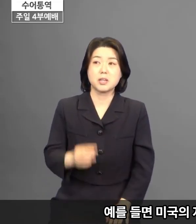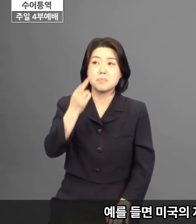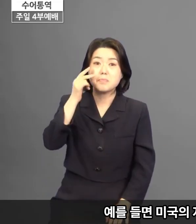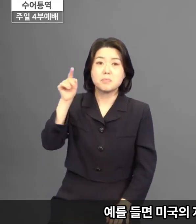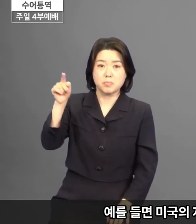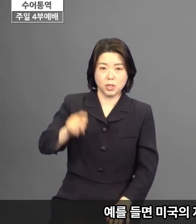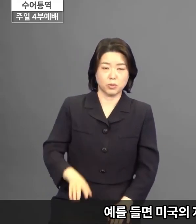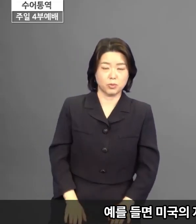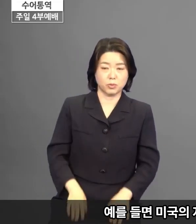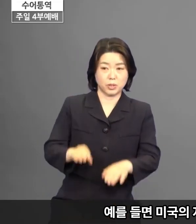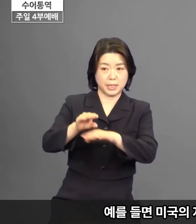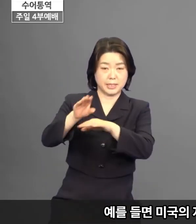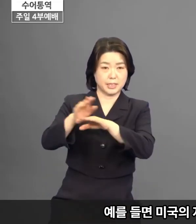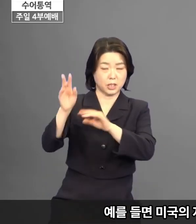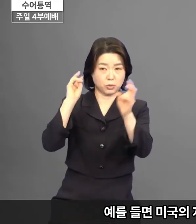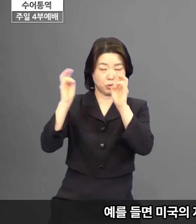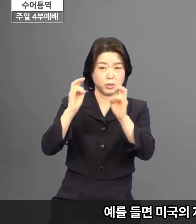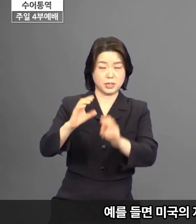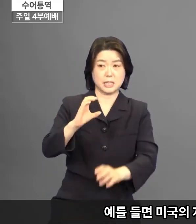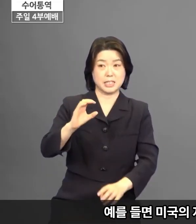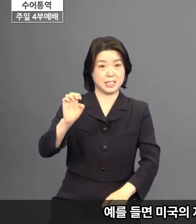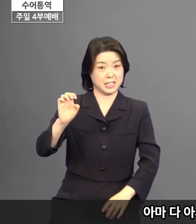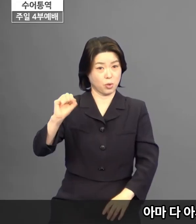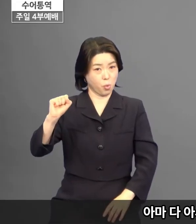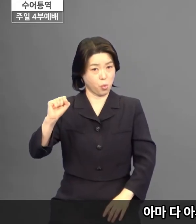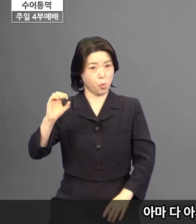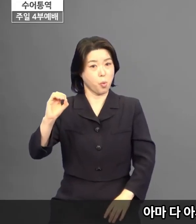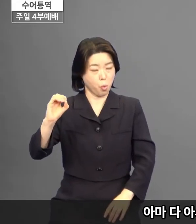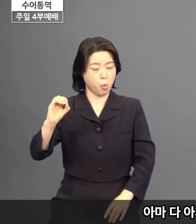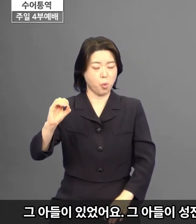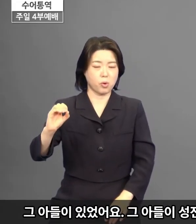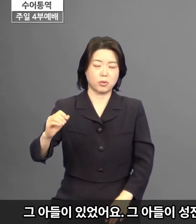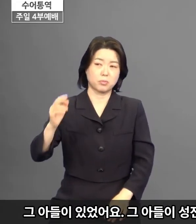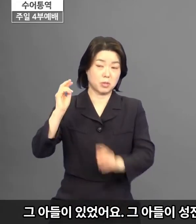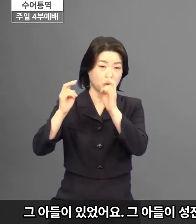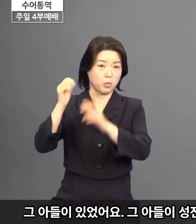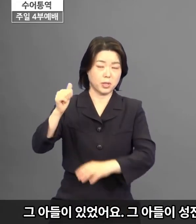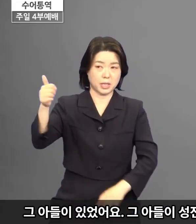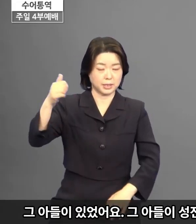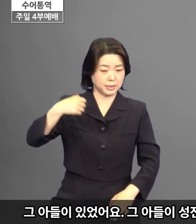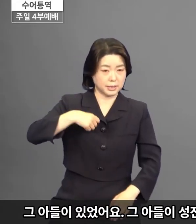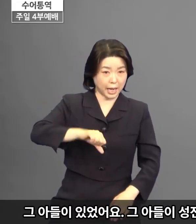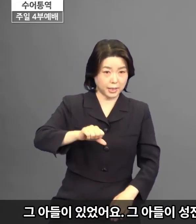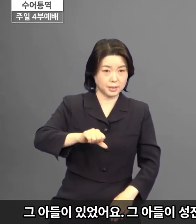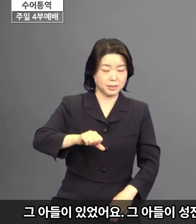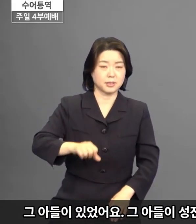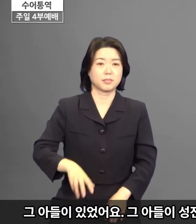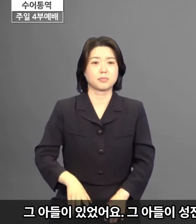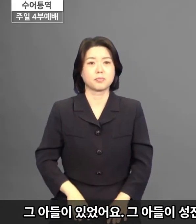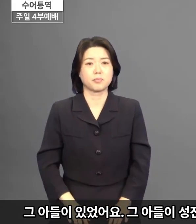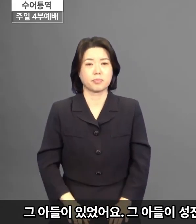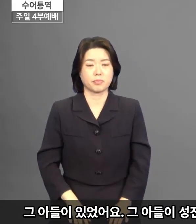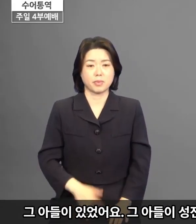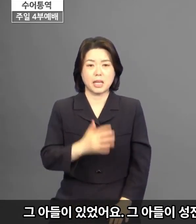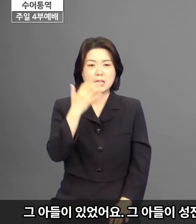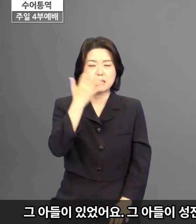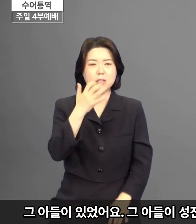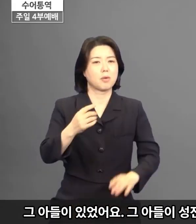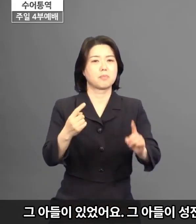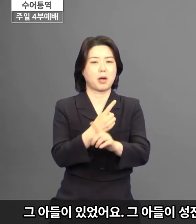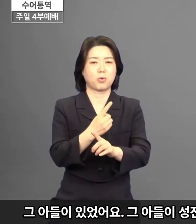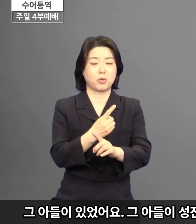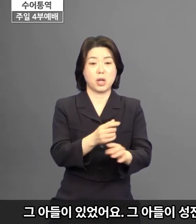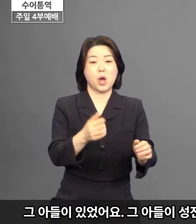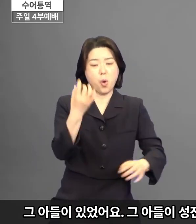미국의 자동차 회사 CEO입니다. 아마 다 아시는 분들이에요. 그 아들이 있었어요. 근데 아들이 성전환 수술을 했어요.